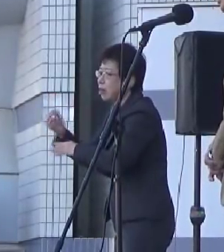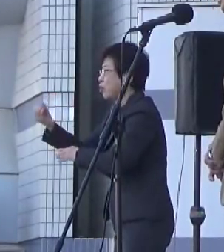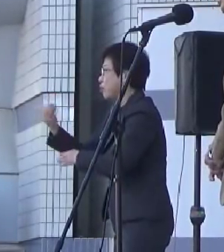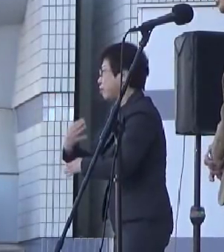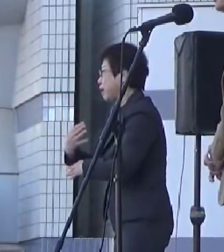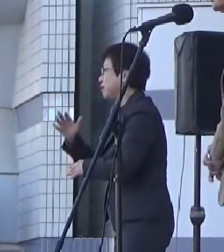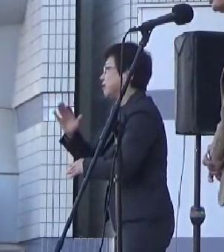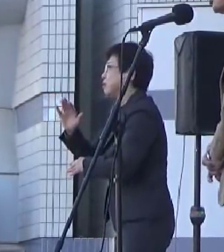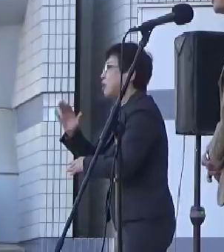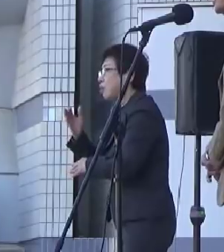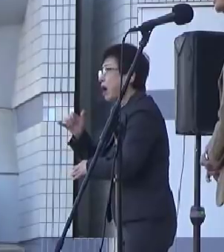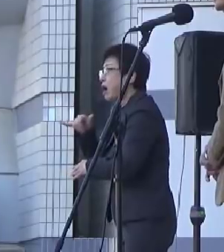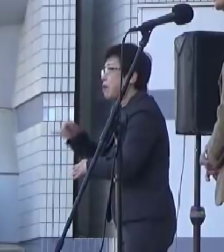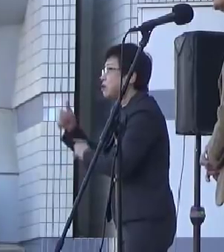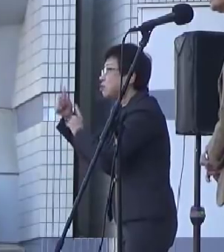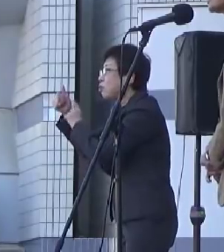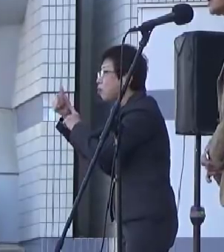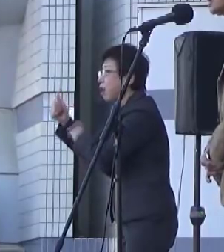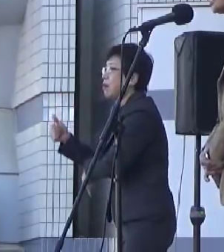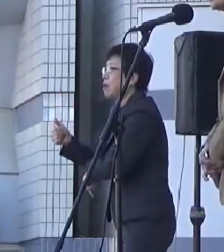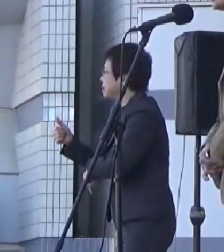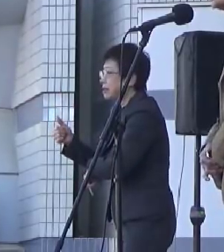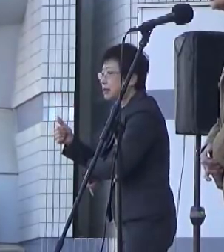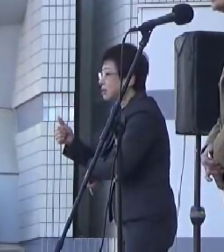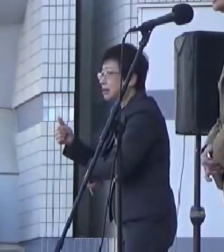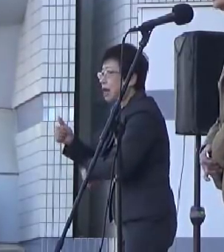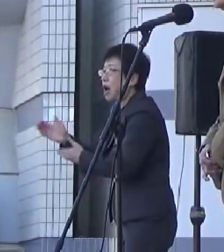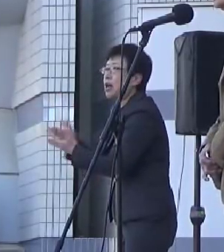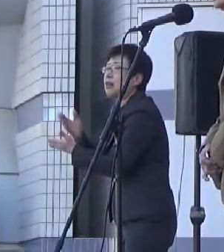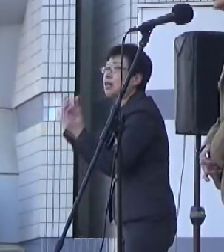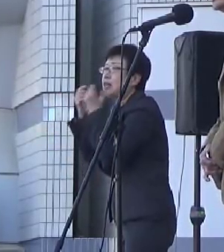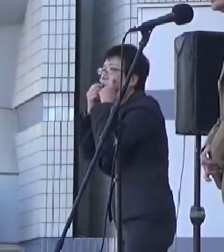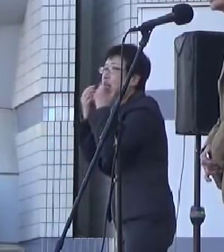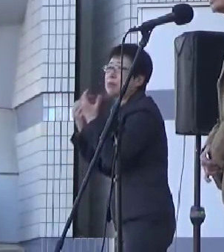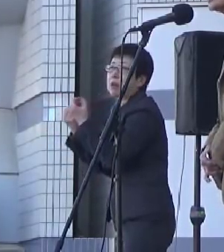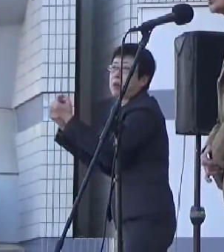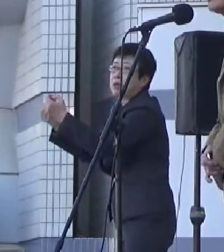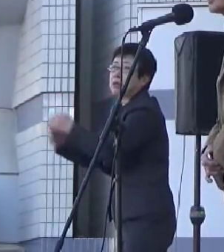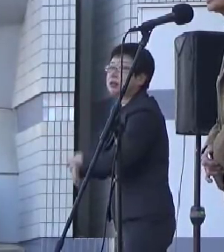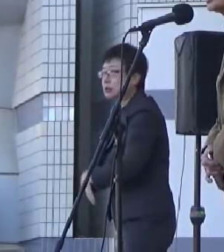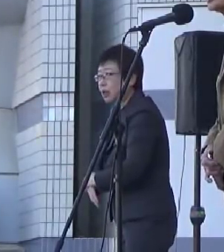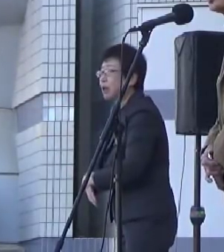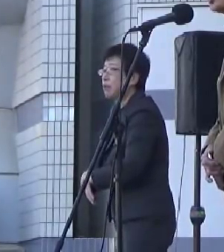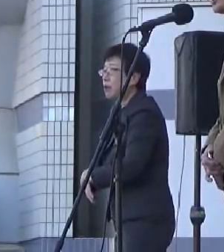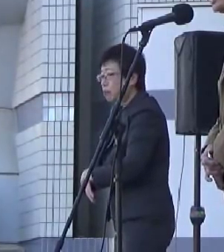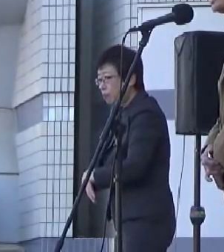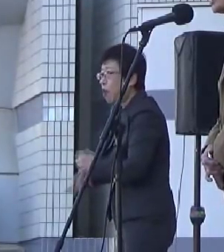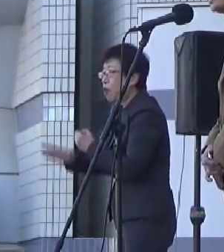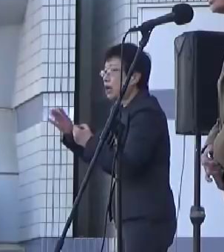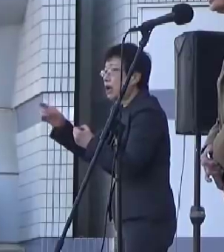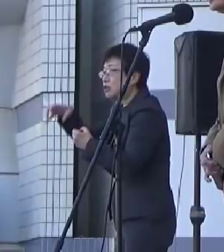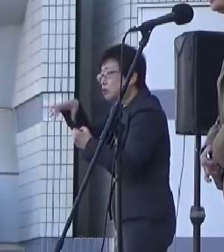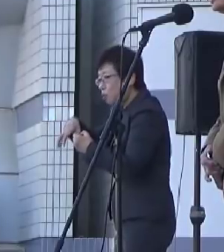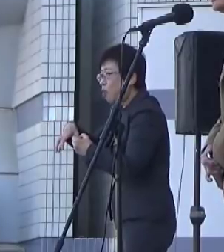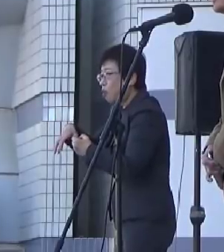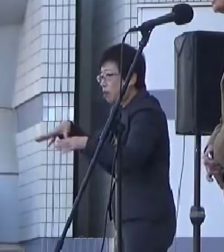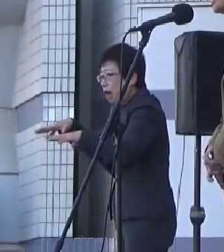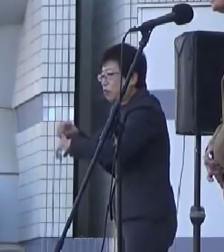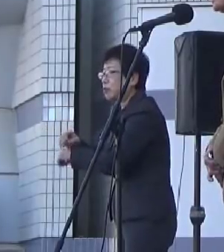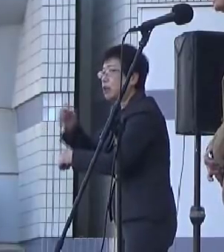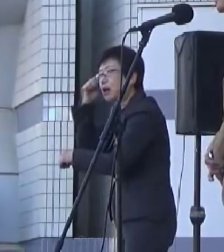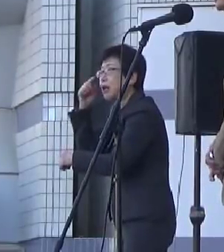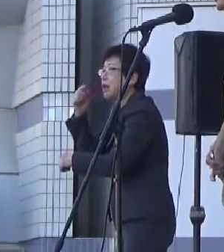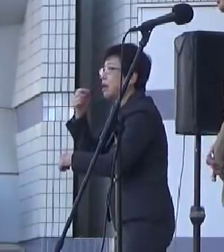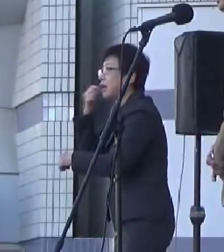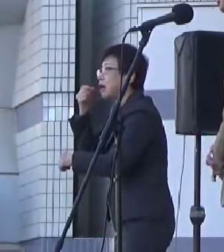か、安倍首相は一切判断できない、脱原発ってことを考えられない、ま